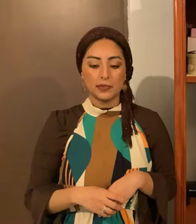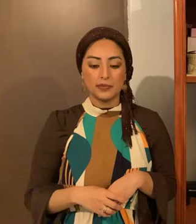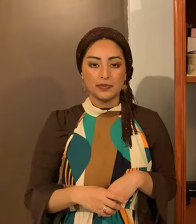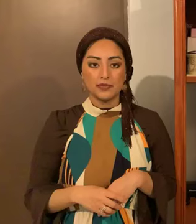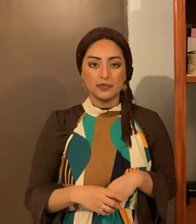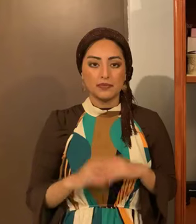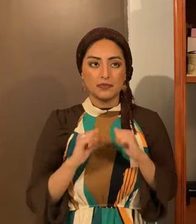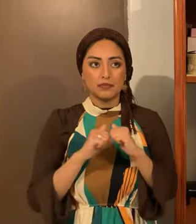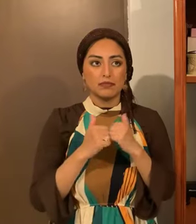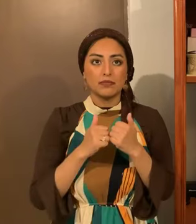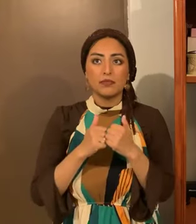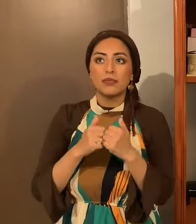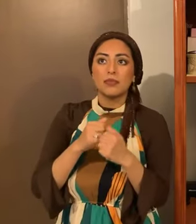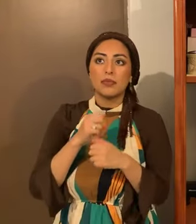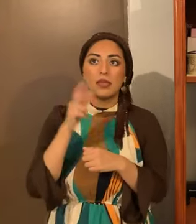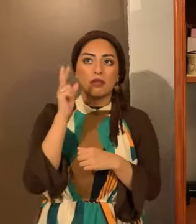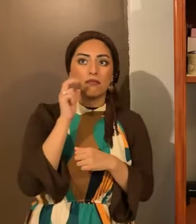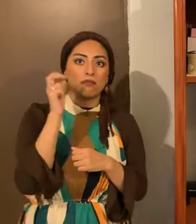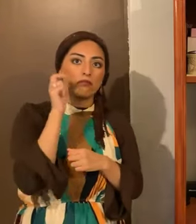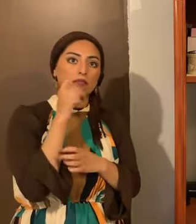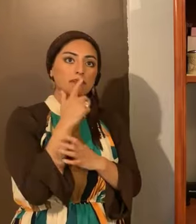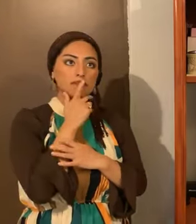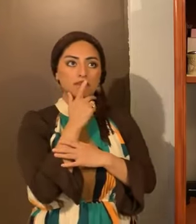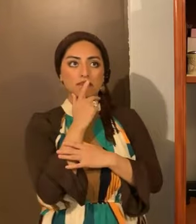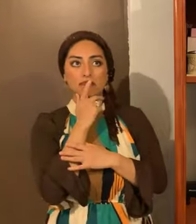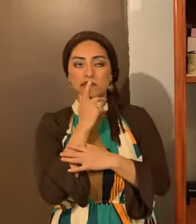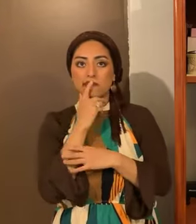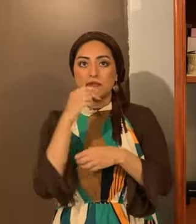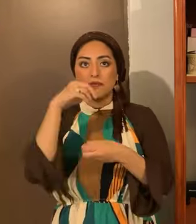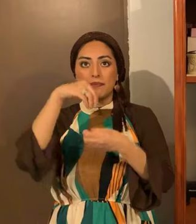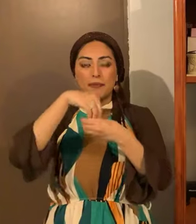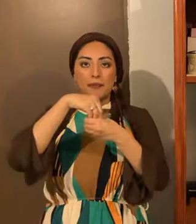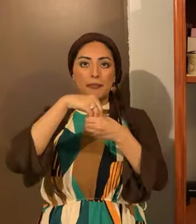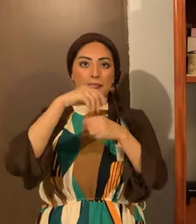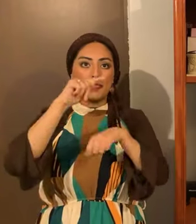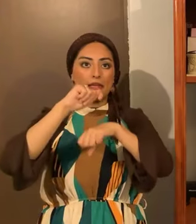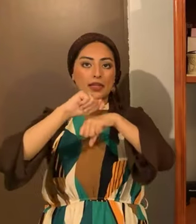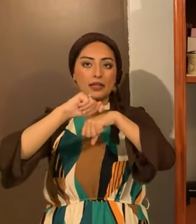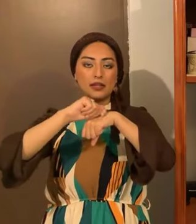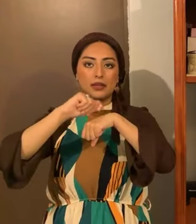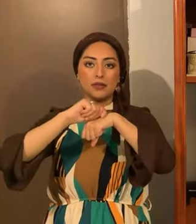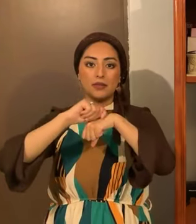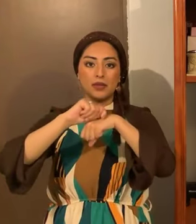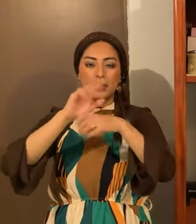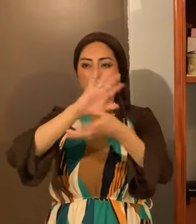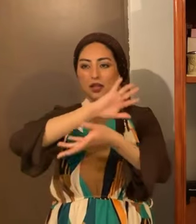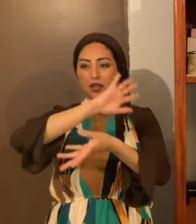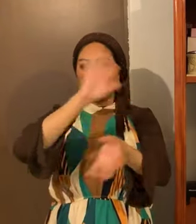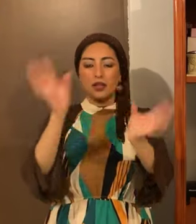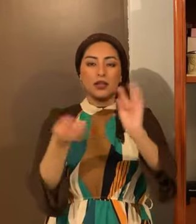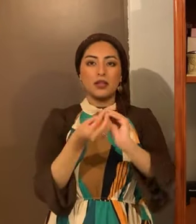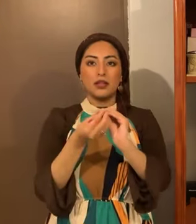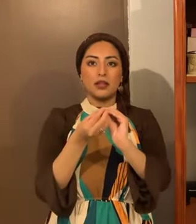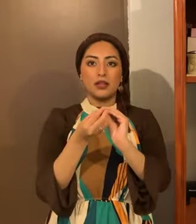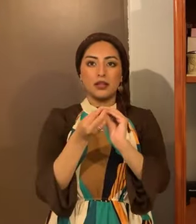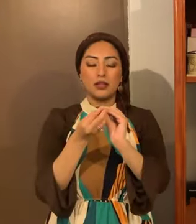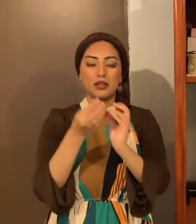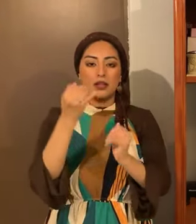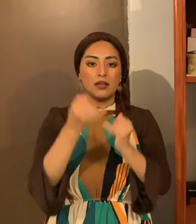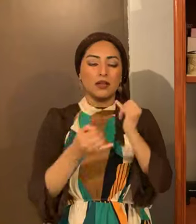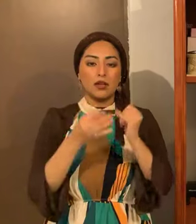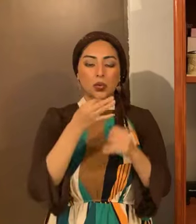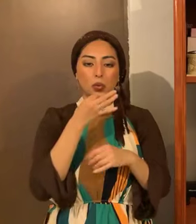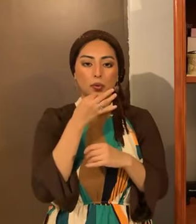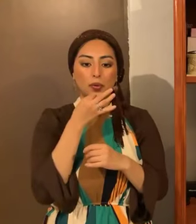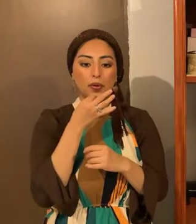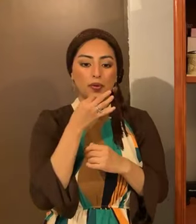¿cómo sonarían en el templo? Ya como un resumen de todo esto, y ya estamos